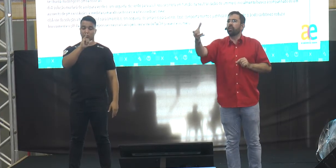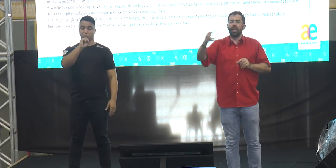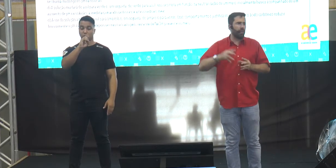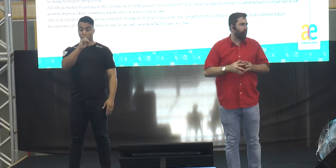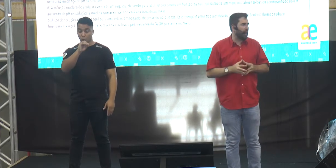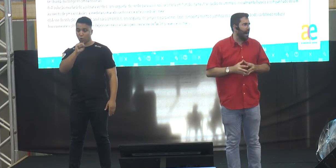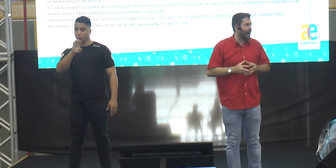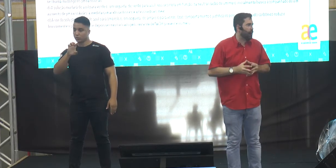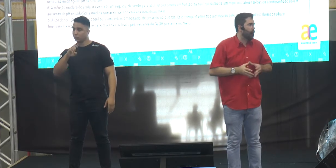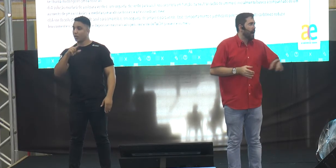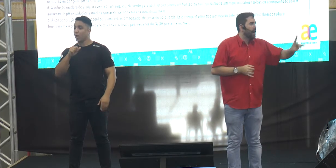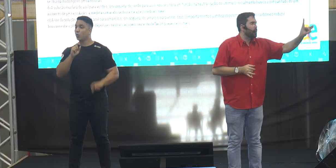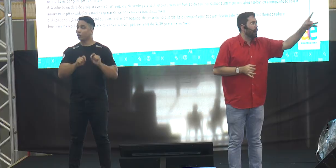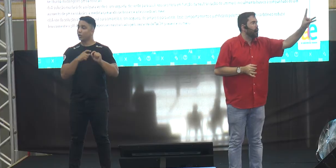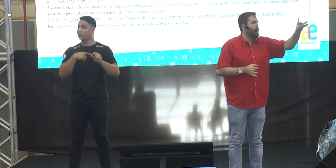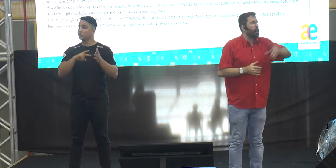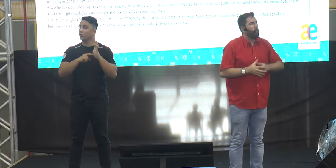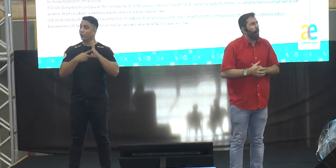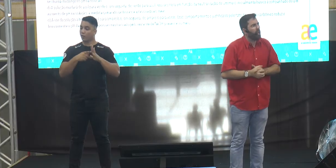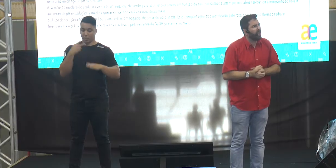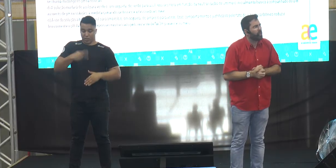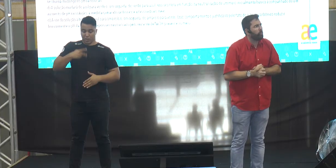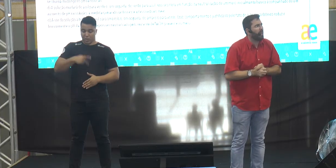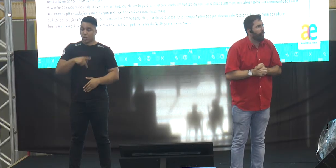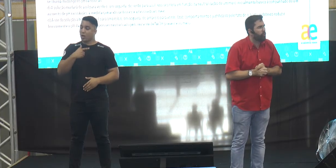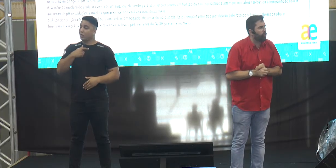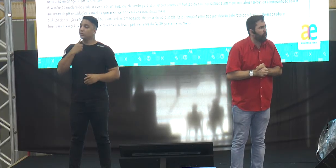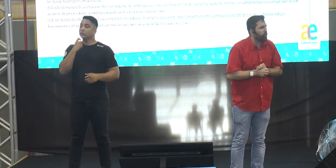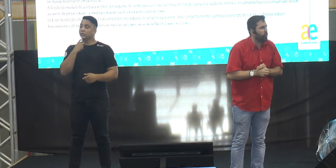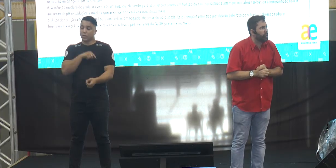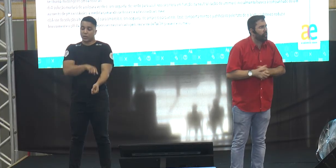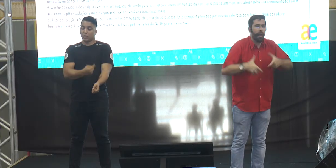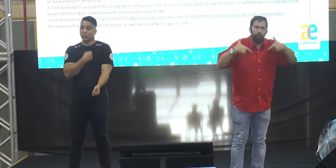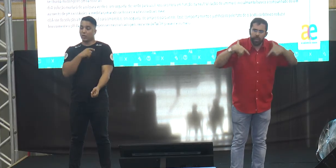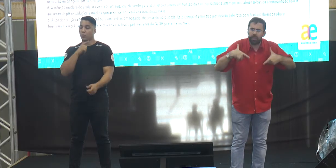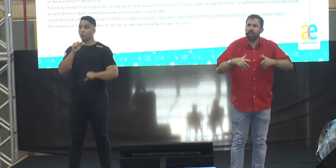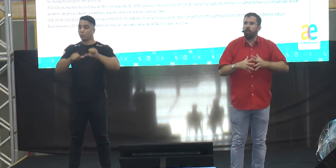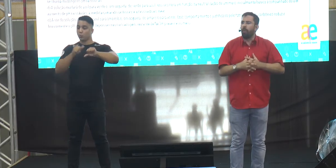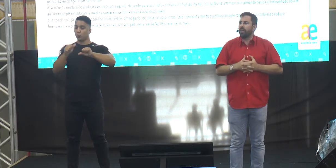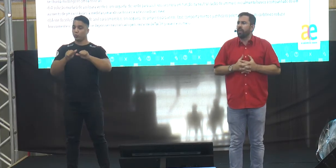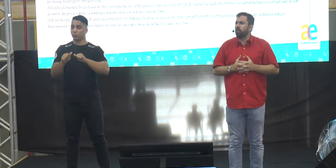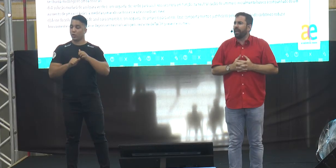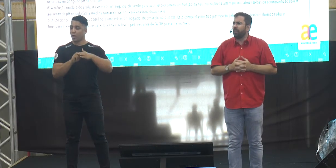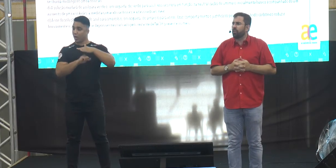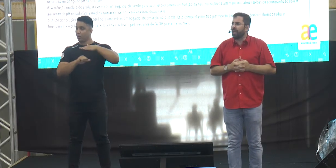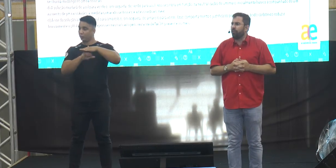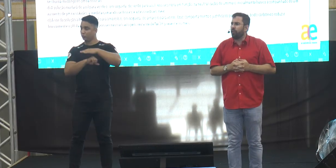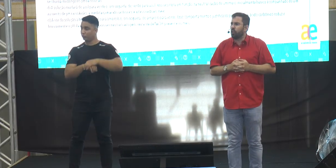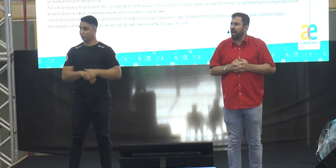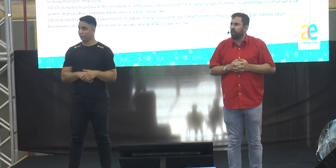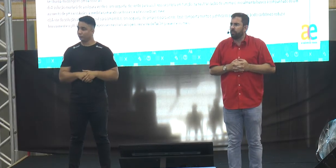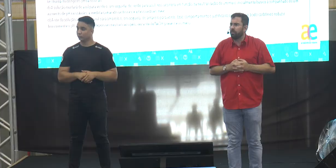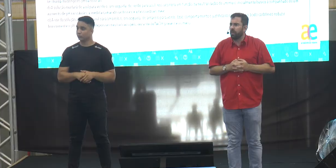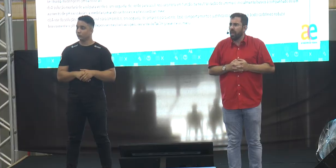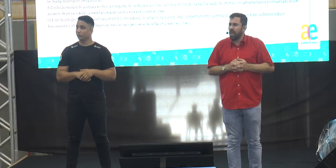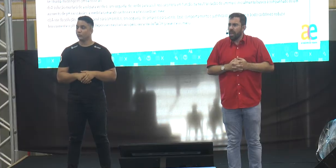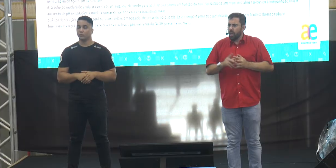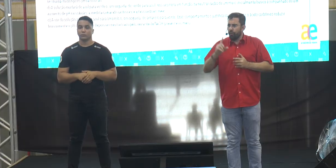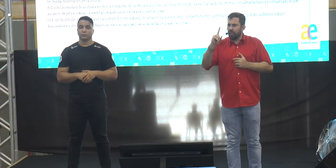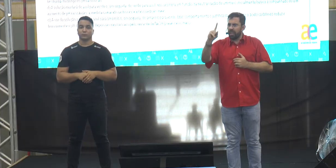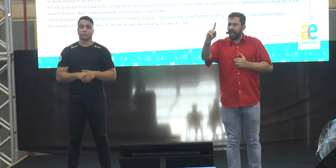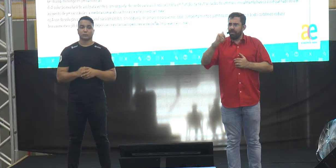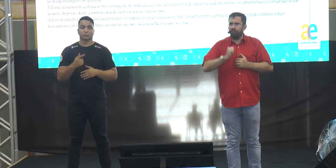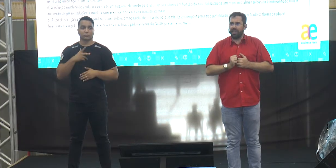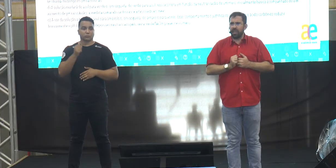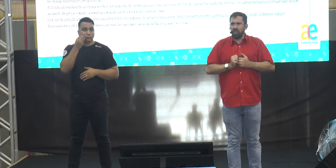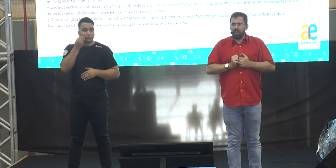que é quando o sangue fica ácido. Então a gente não pode respirar muito CO2, por isso que não pode respirar num saco fechado.